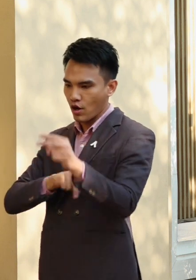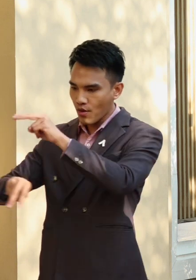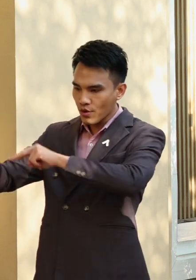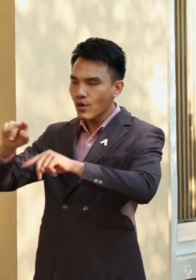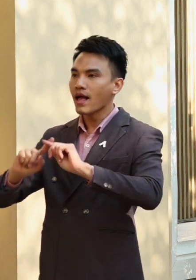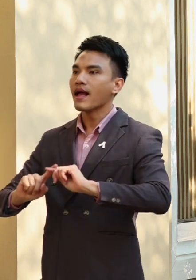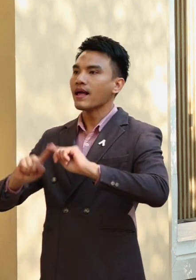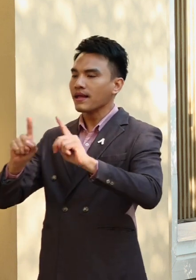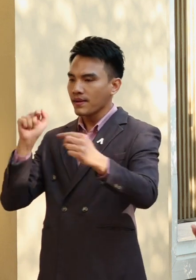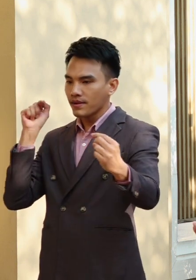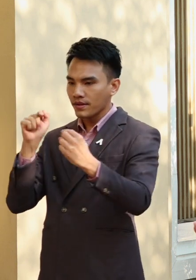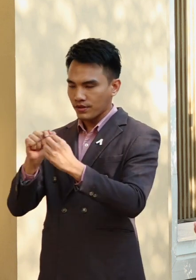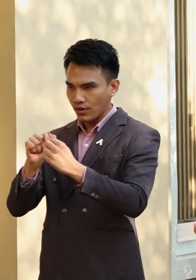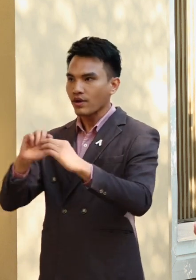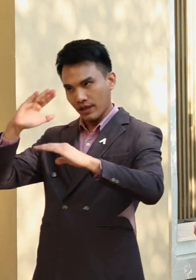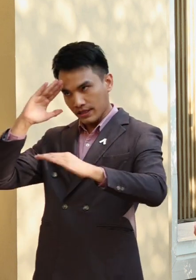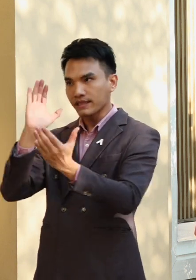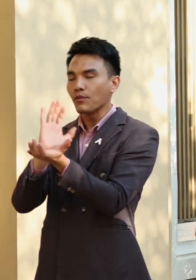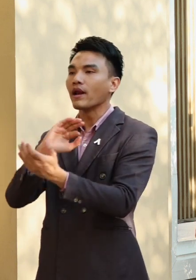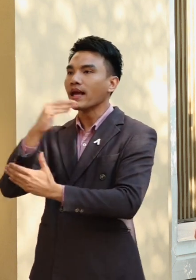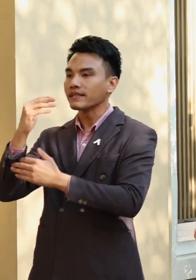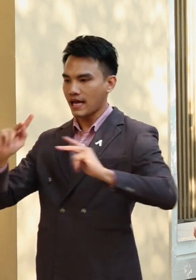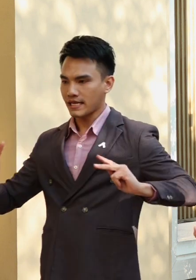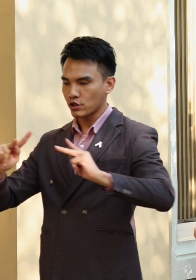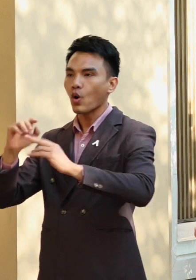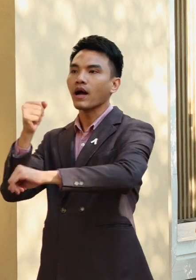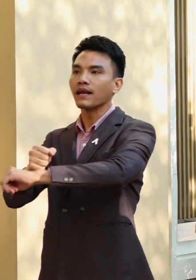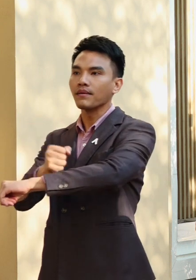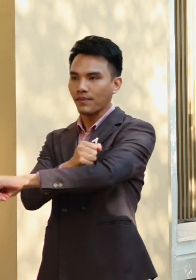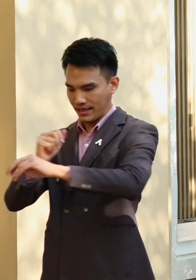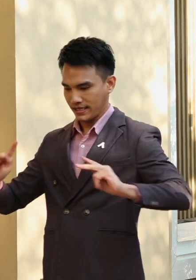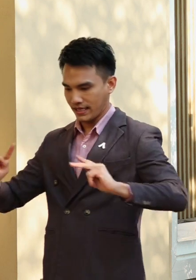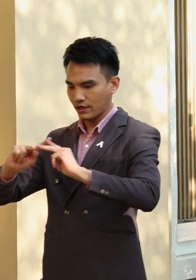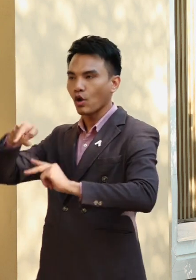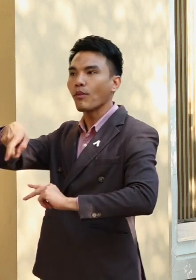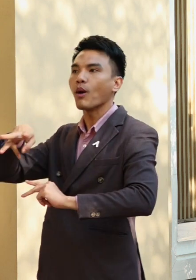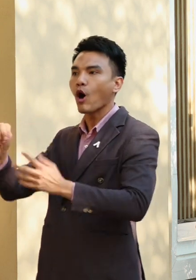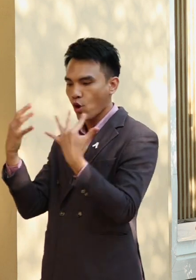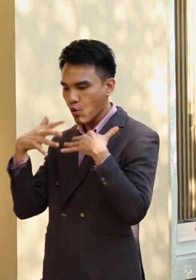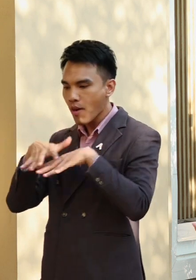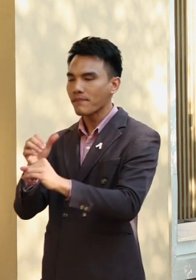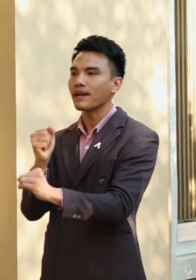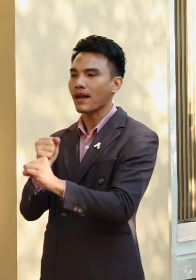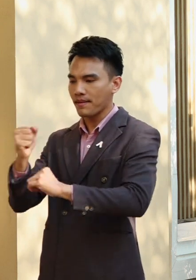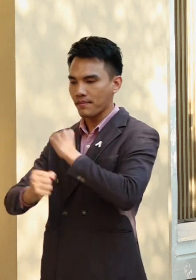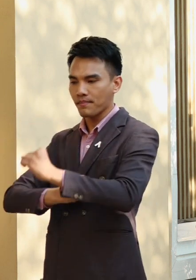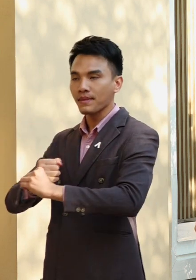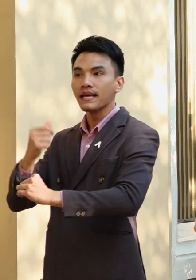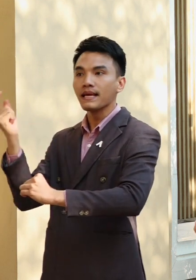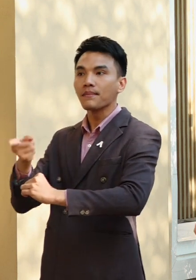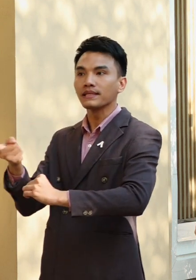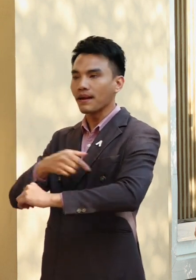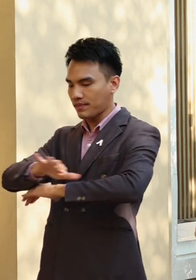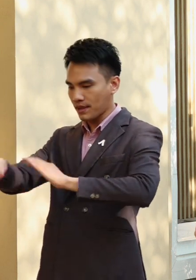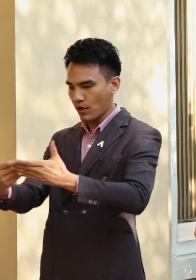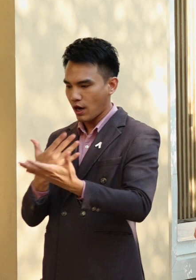ไปไม่ว่าจะเป็นทางสำนักงานตำรวจแห่งชาติกระทรวงแรงงานและกระทรวงพม.เองนะครับทุกๆปีครับทุกหน่วยงานเ